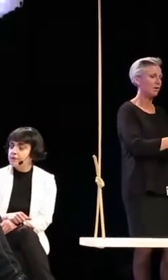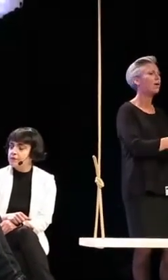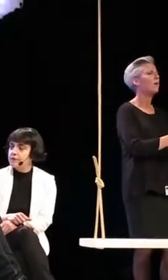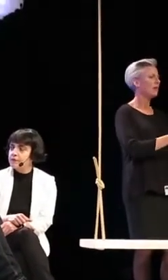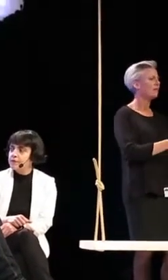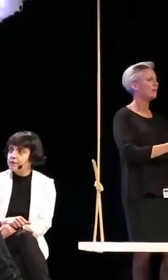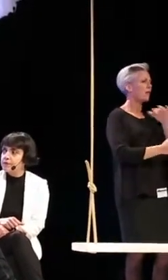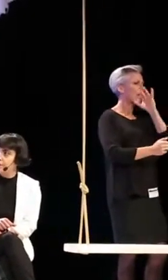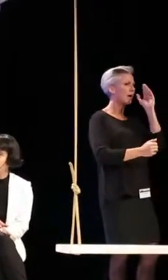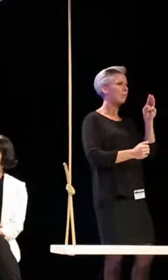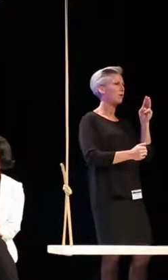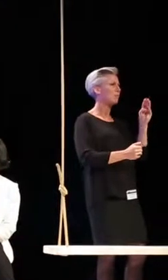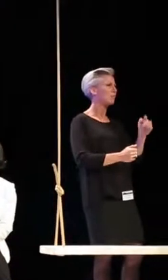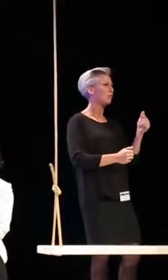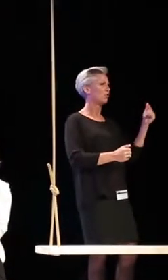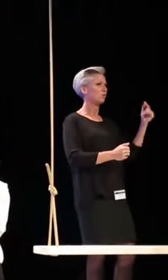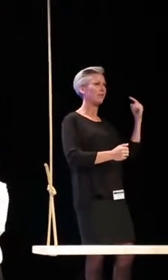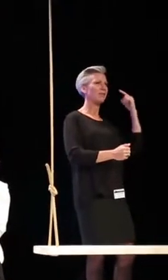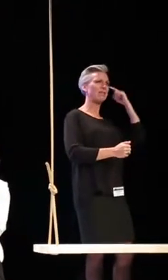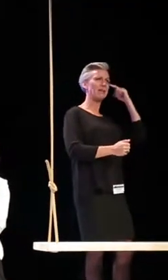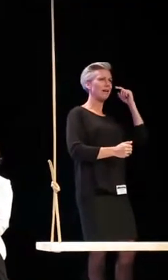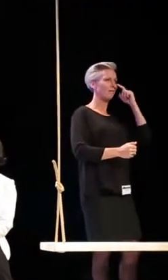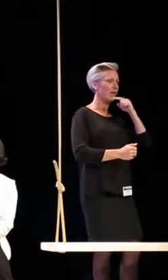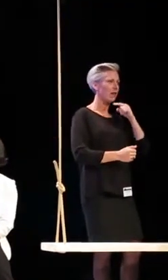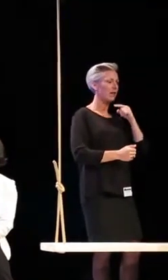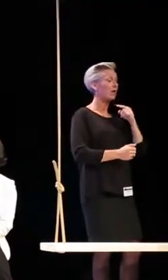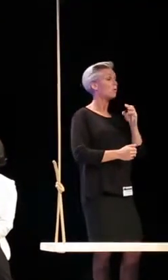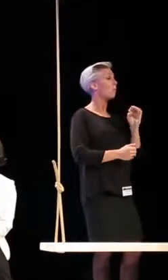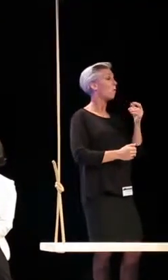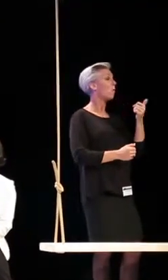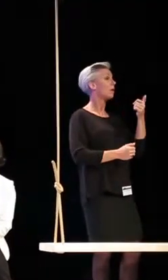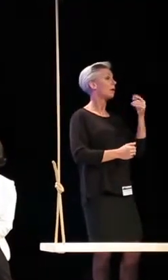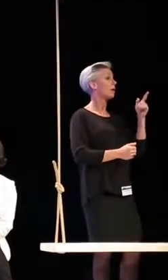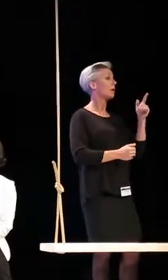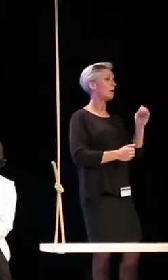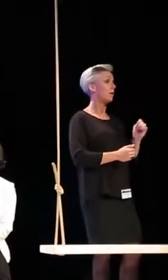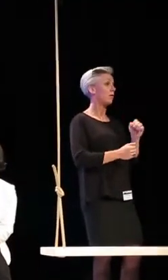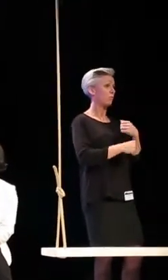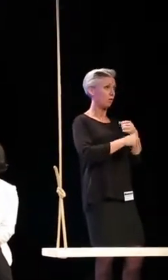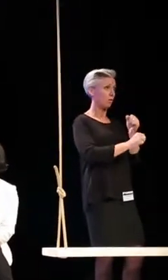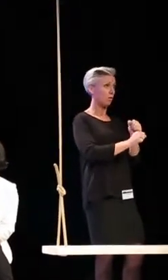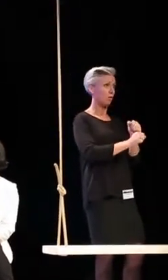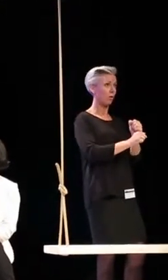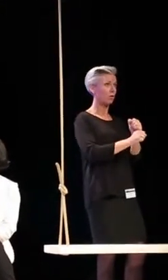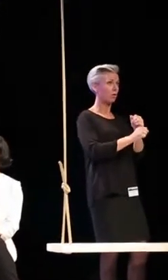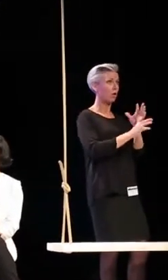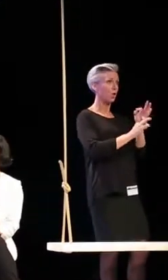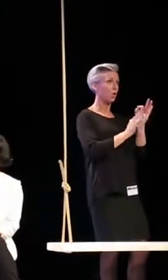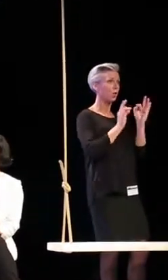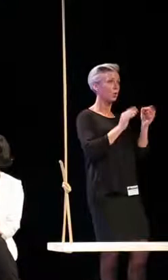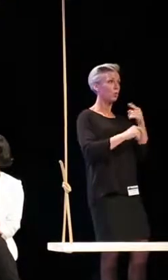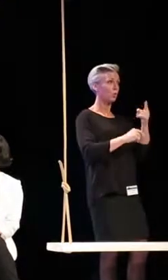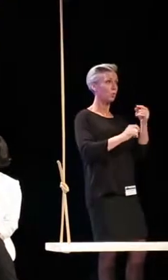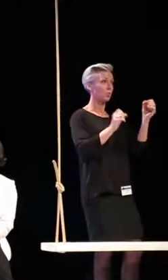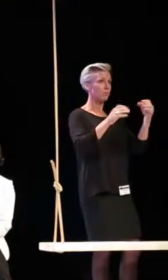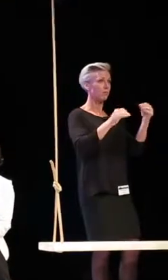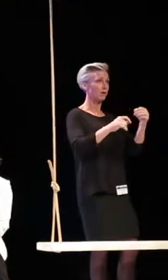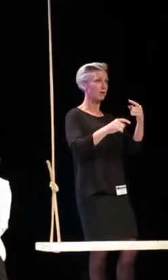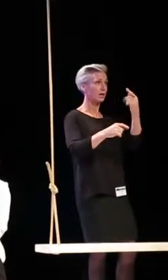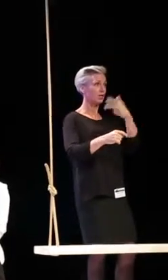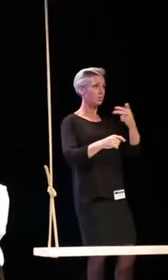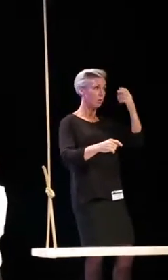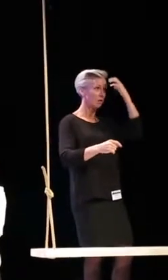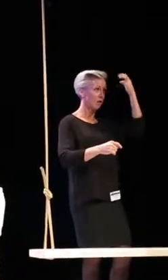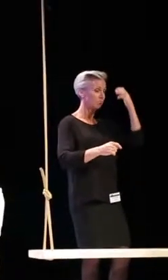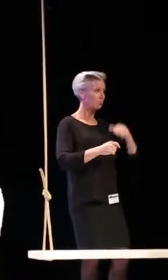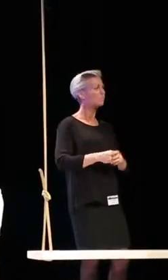myten, alltså oljebolagens sätt att gå in i Köpenhamn var ju som följer, jo, vi litar på forskningen och vi